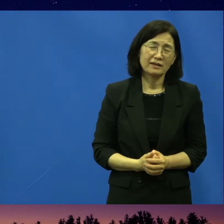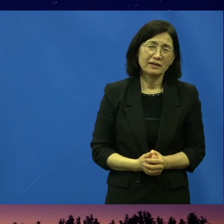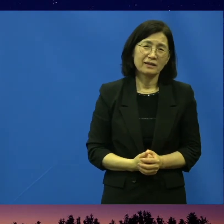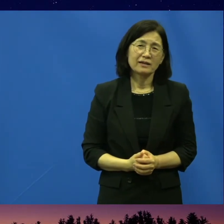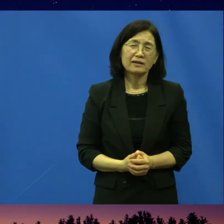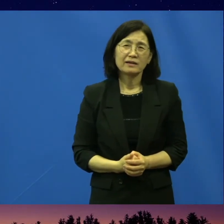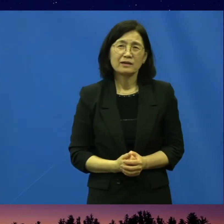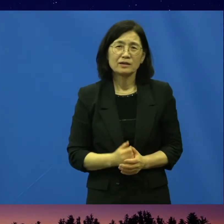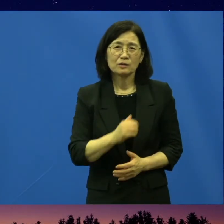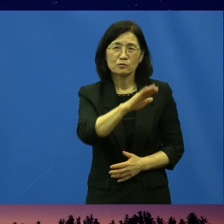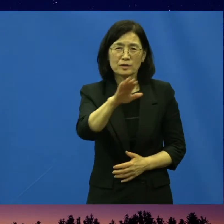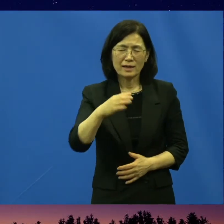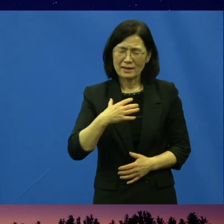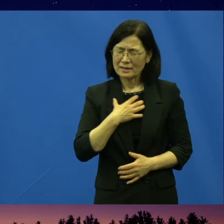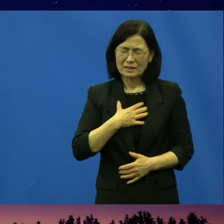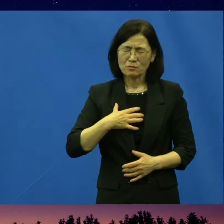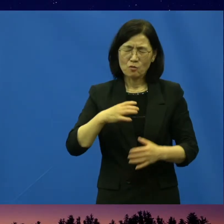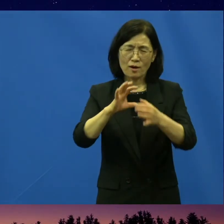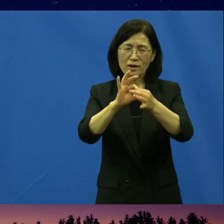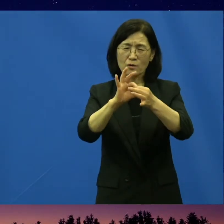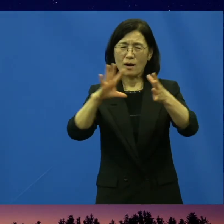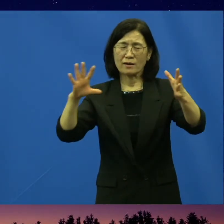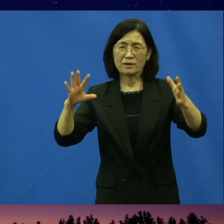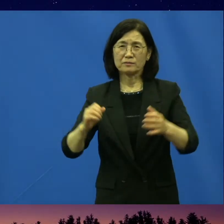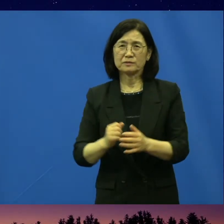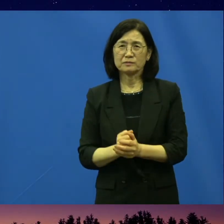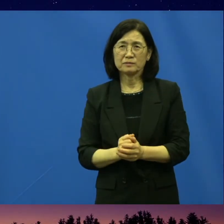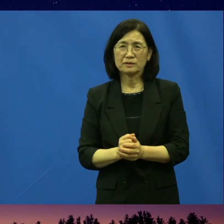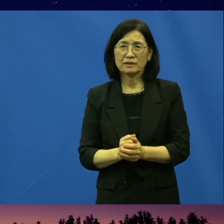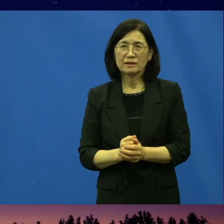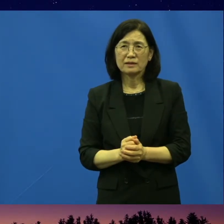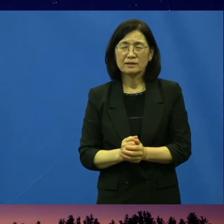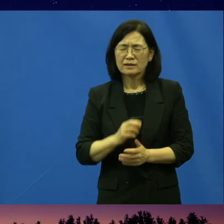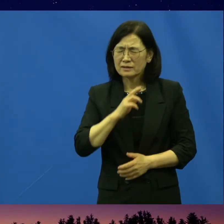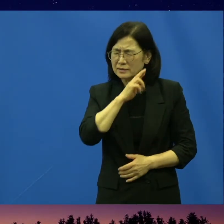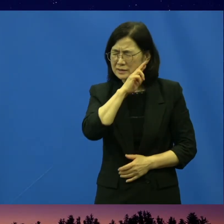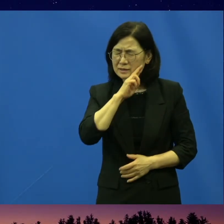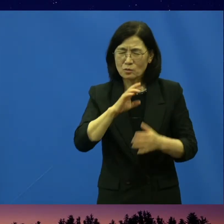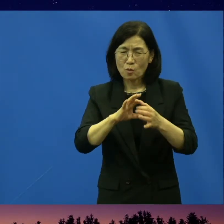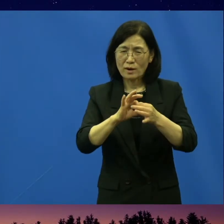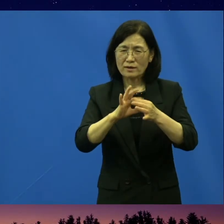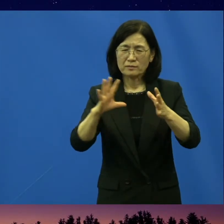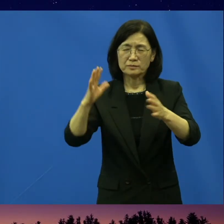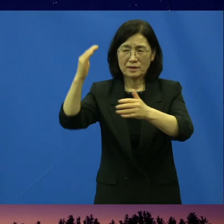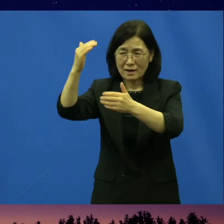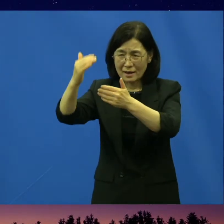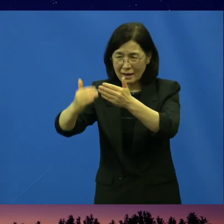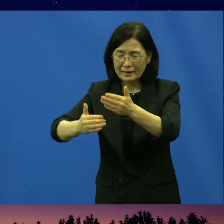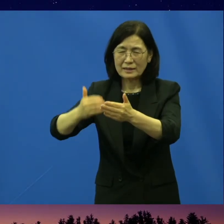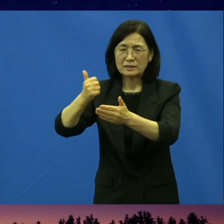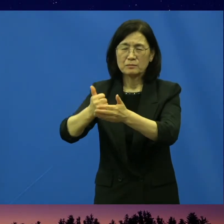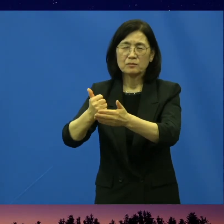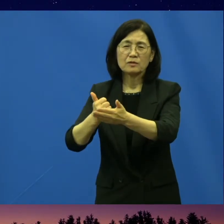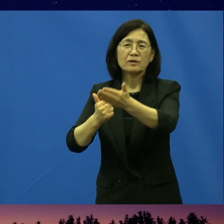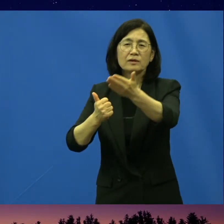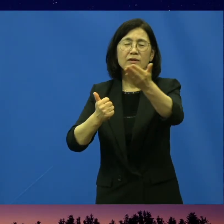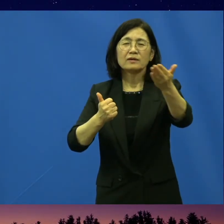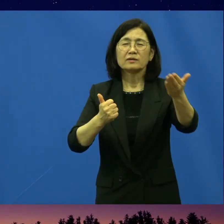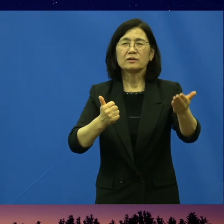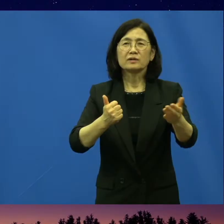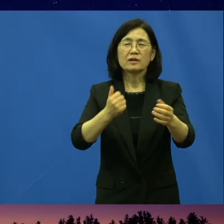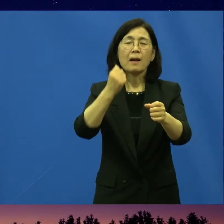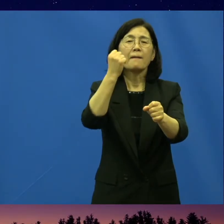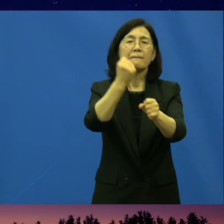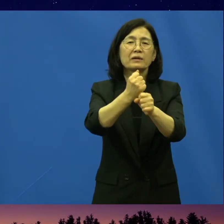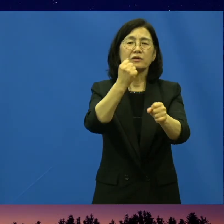우리의 기분과도 상관없어요, 여러분. 우리가 의심해도 마찬가지예요. 내가 너를 지었고 내가 너를 구속했다는